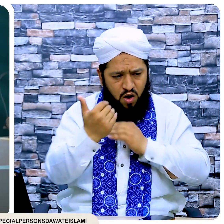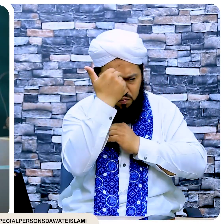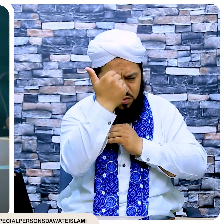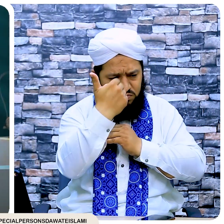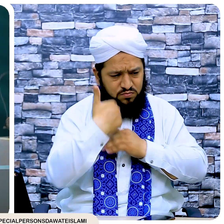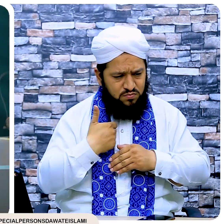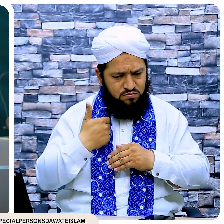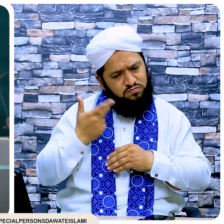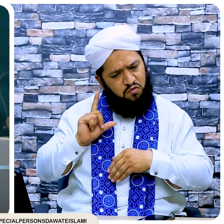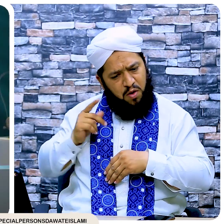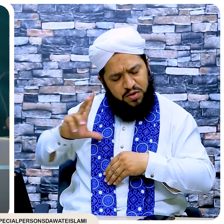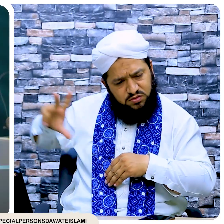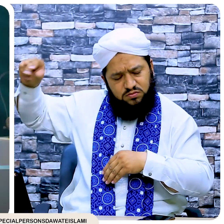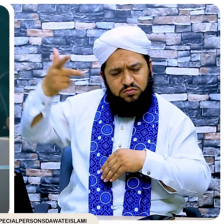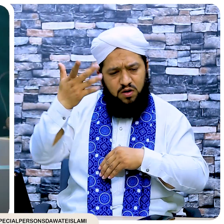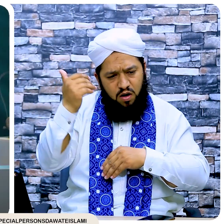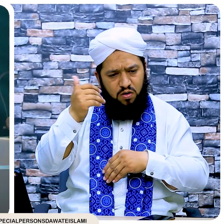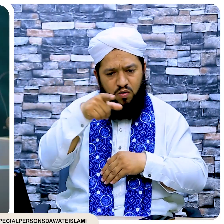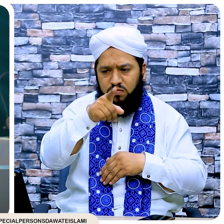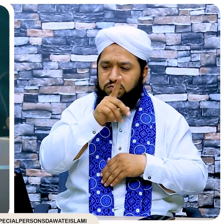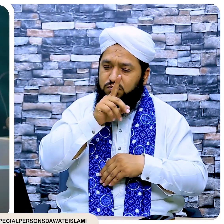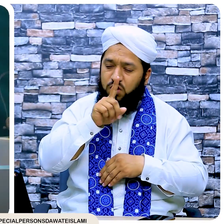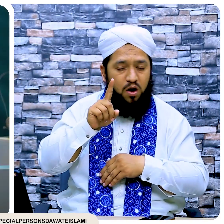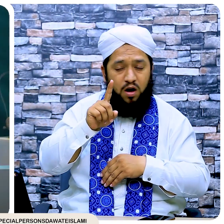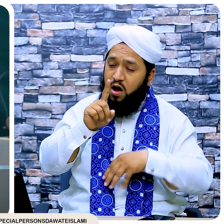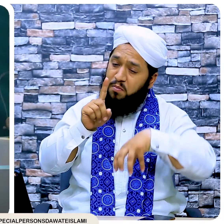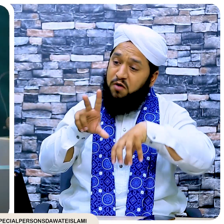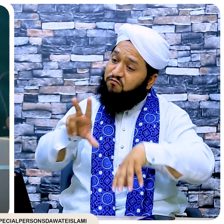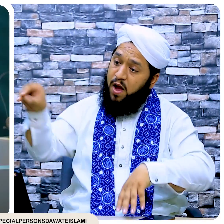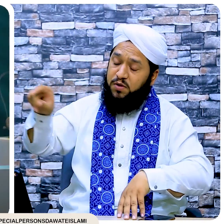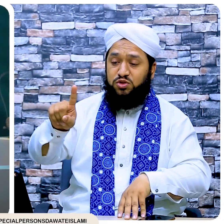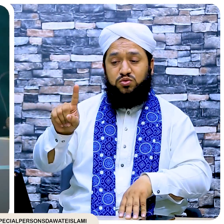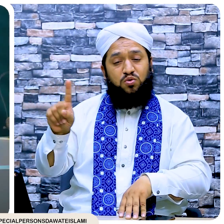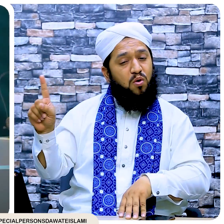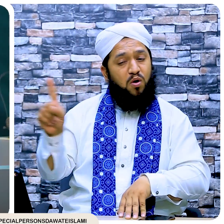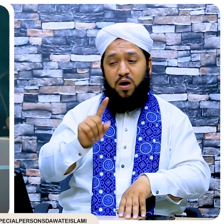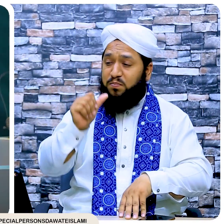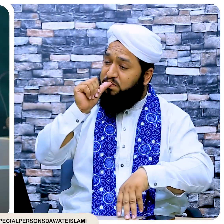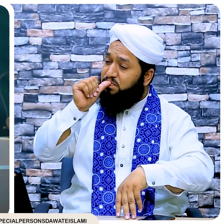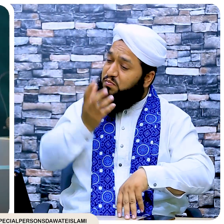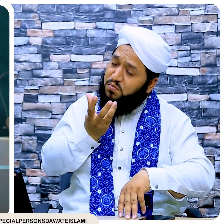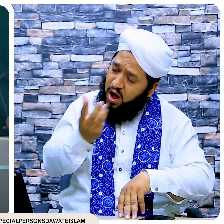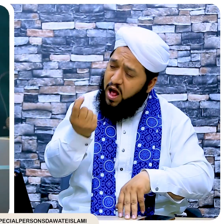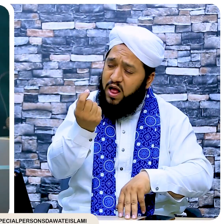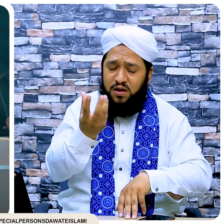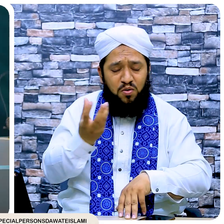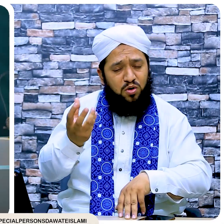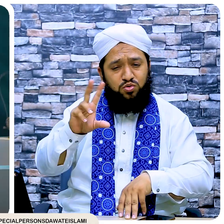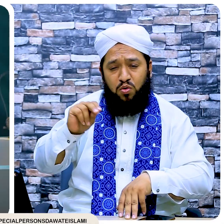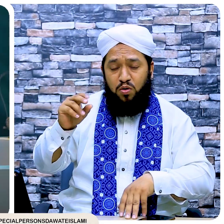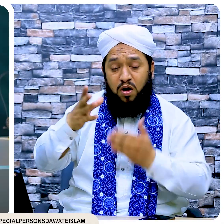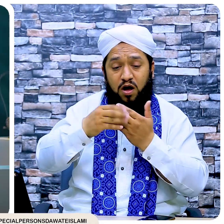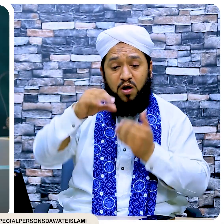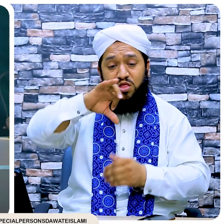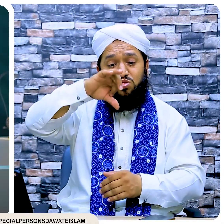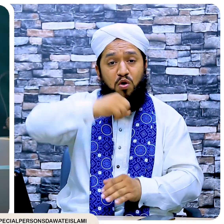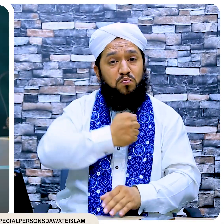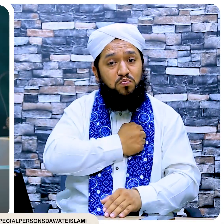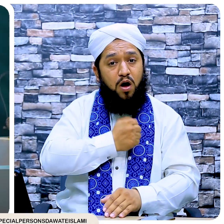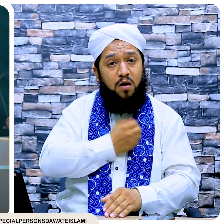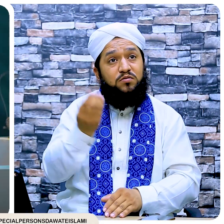تو خط لکھ کر بلایا گیا، میں ویسے نہیں آیا، مگر ان ظالموں نے نہ واپس جانے دینا تھا نہ پانی پلاتے تھے۔ اور اب 9